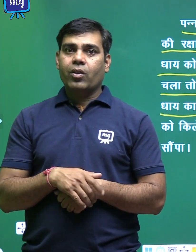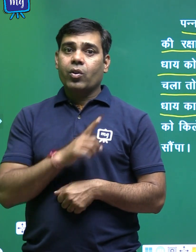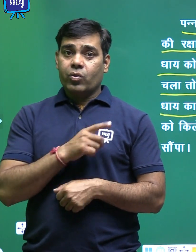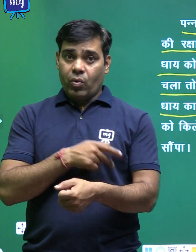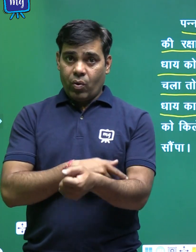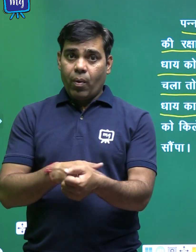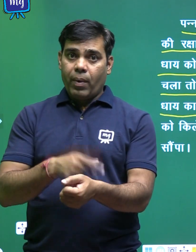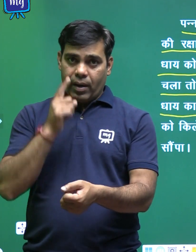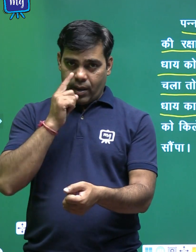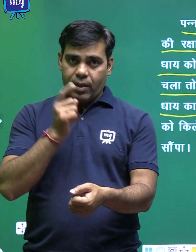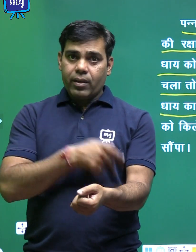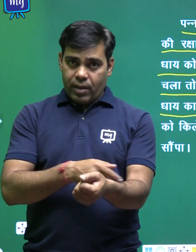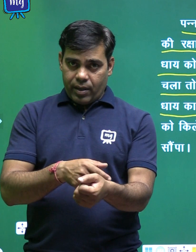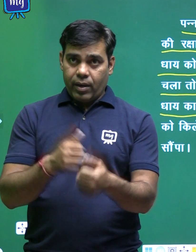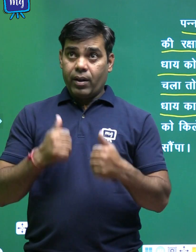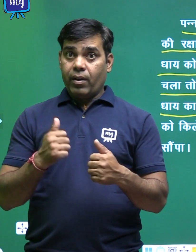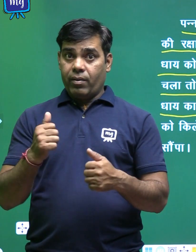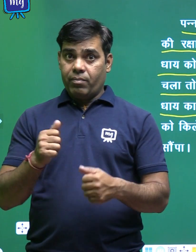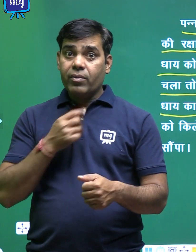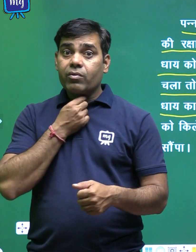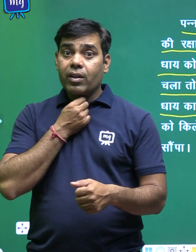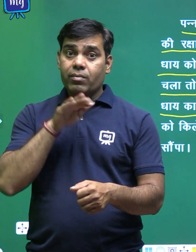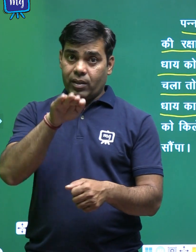वफादार था, उसे